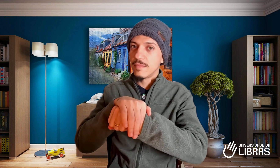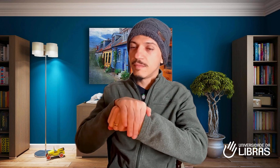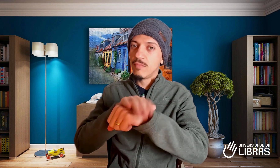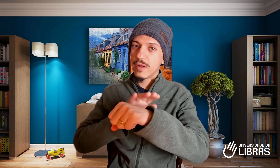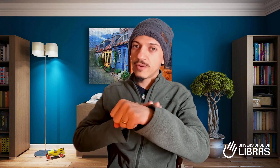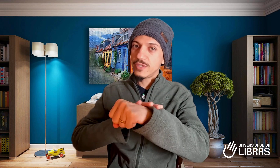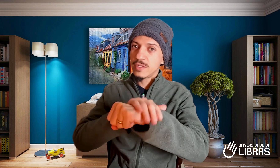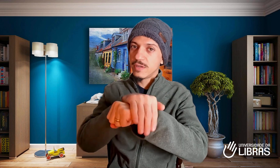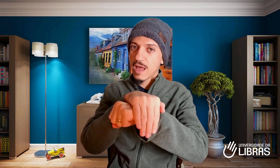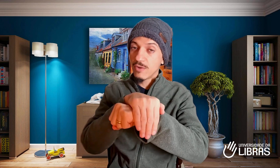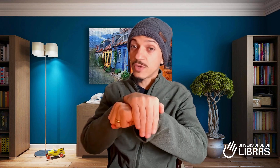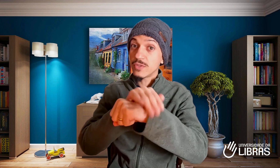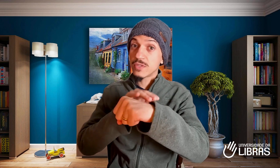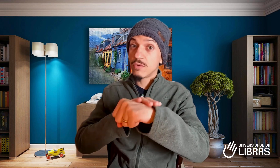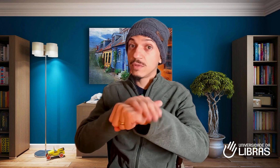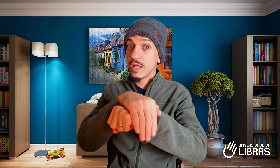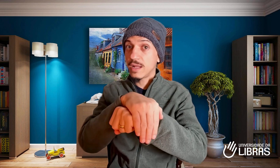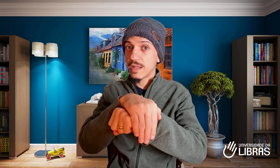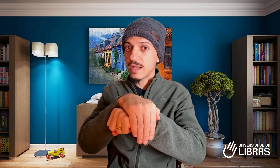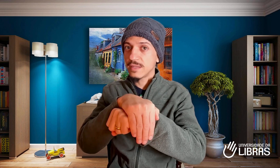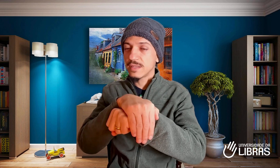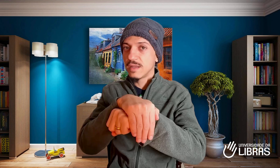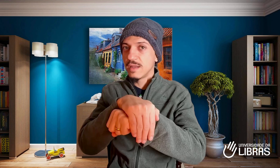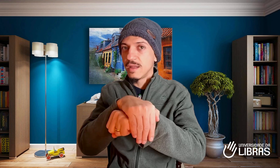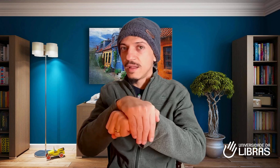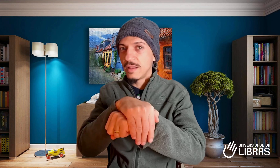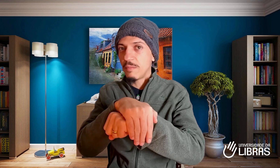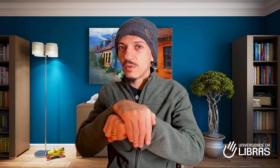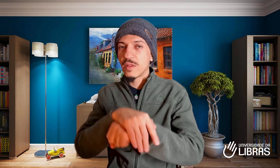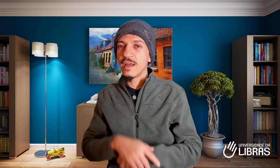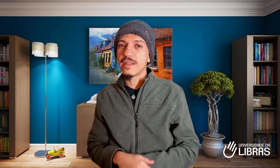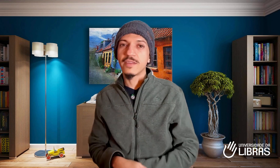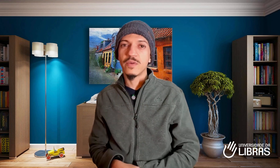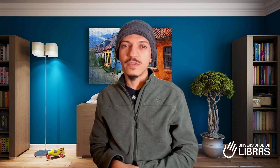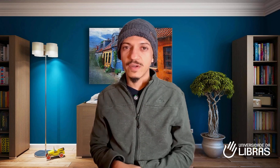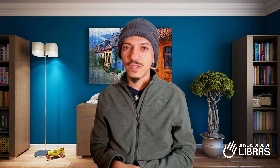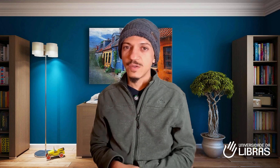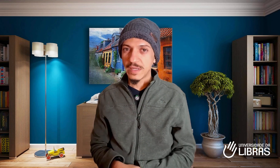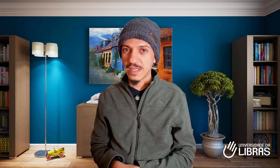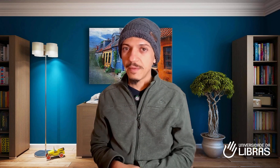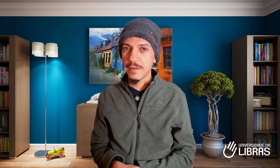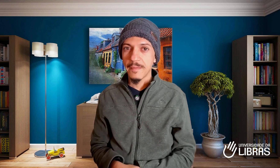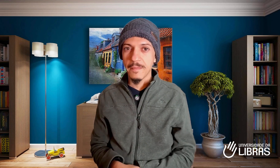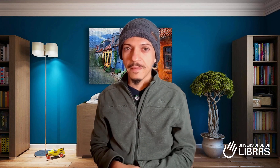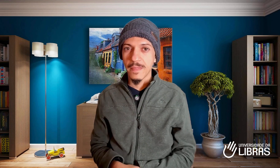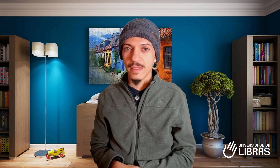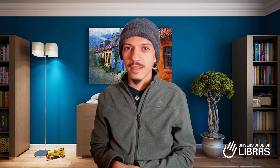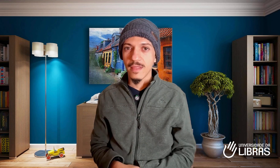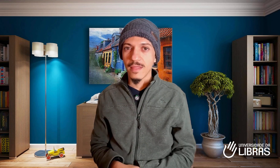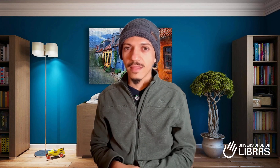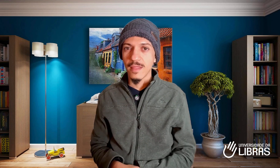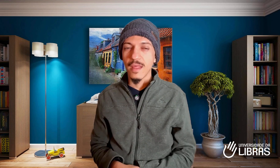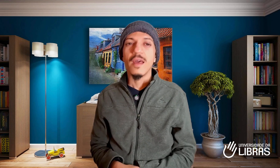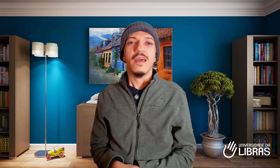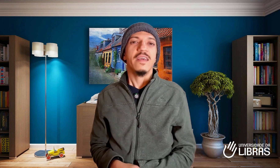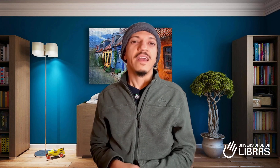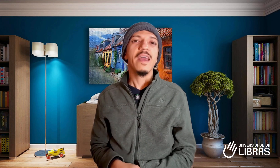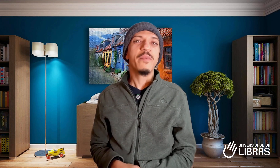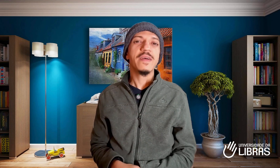Boa noite. Aí o sol se escondendo atrás da montanha, atrás do horizonte. Percebe? E aí, por